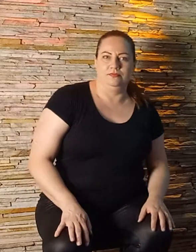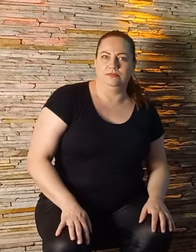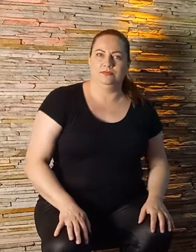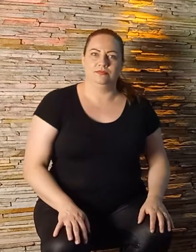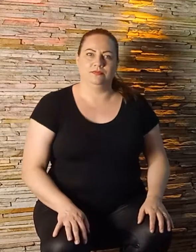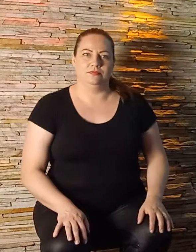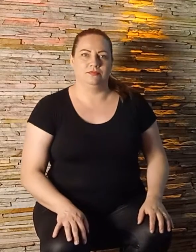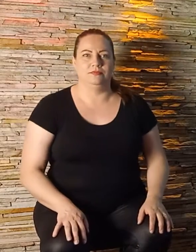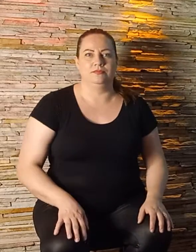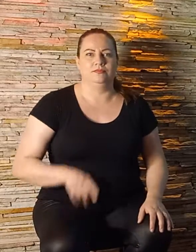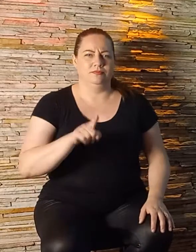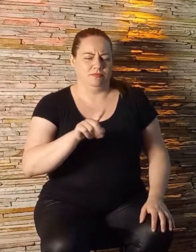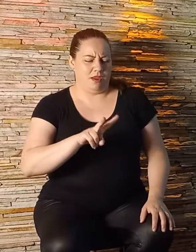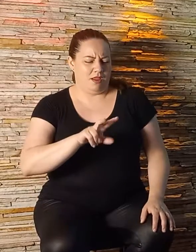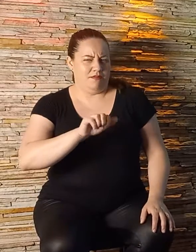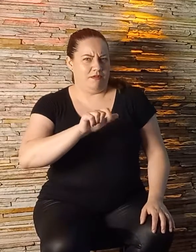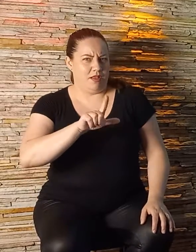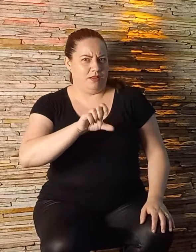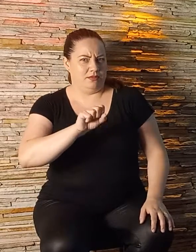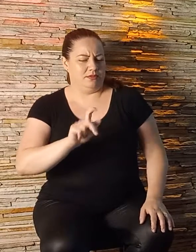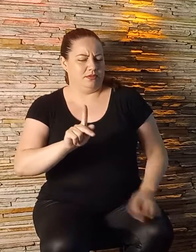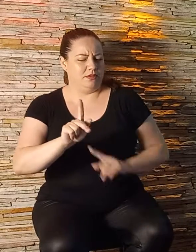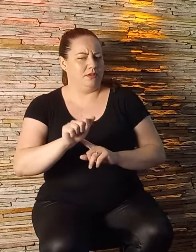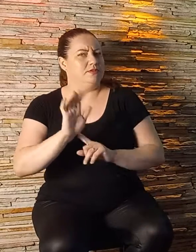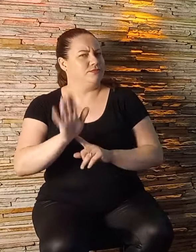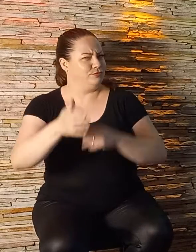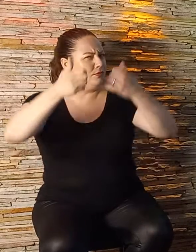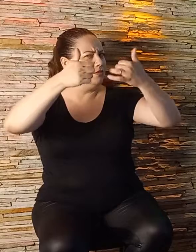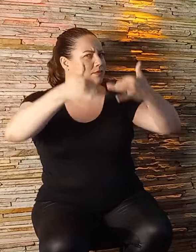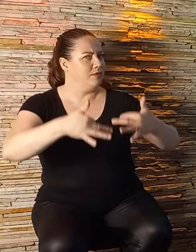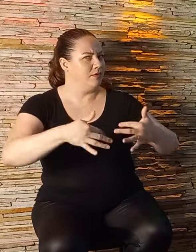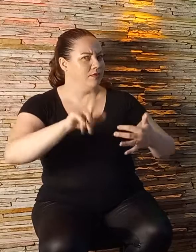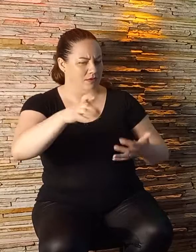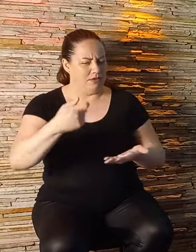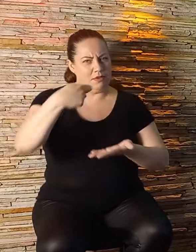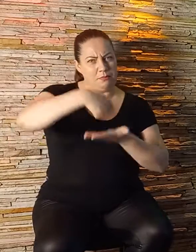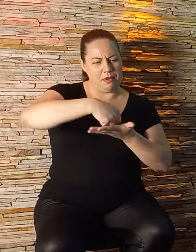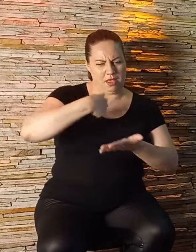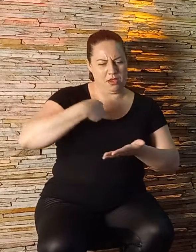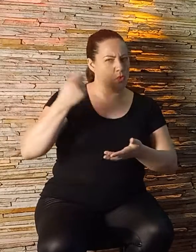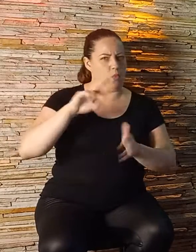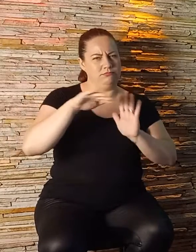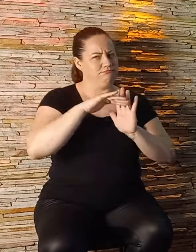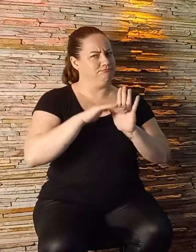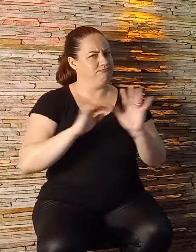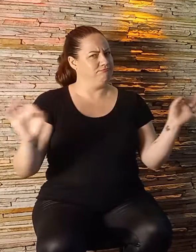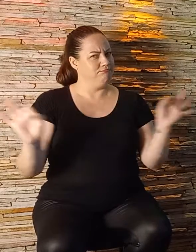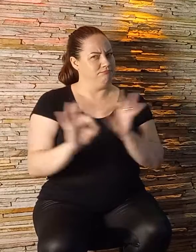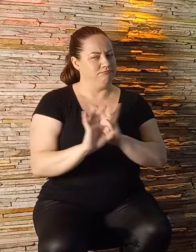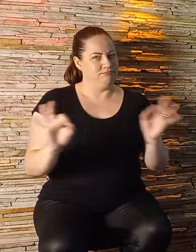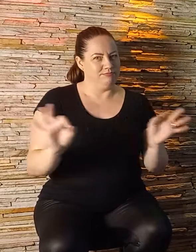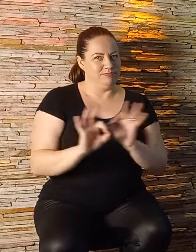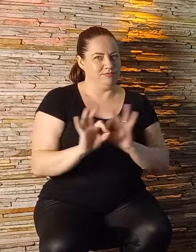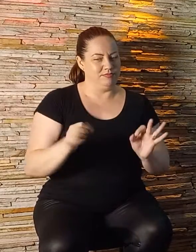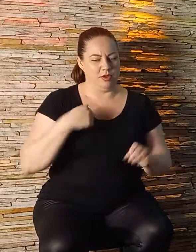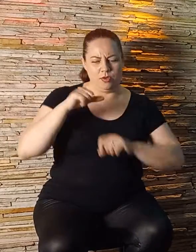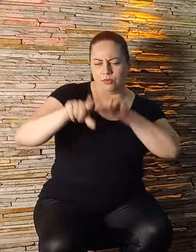is our Heads sequer me paga o meu chefe análise